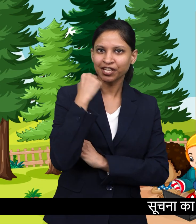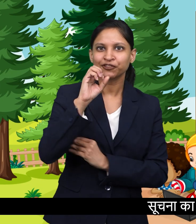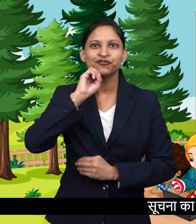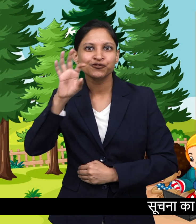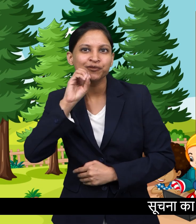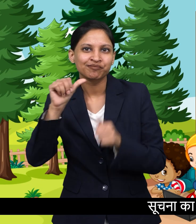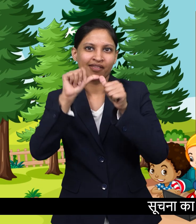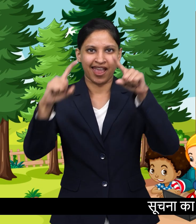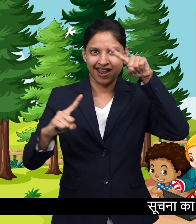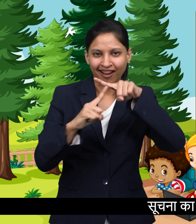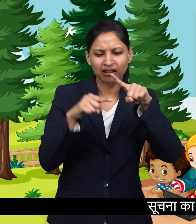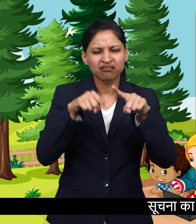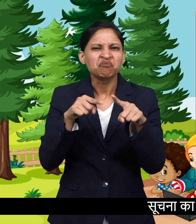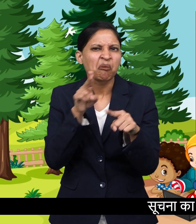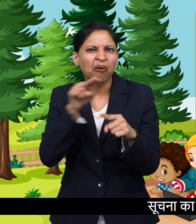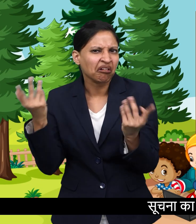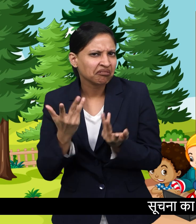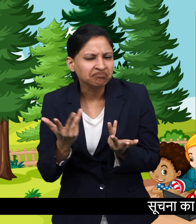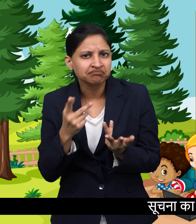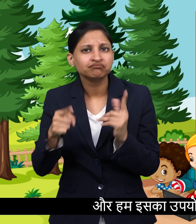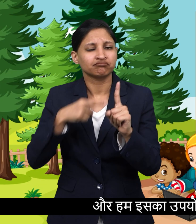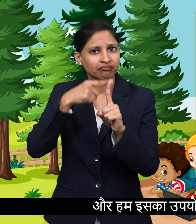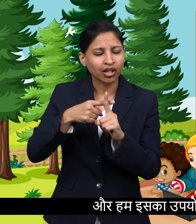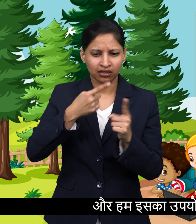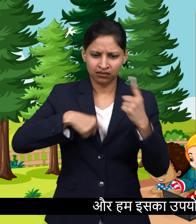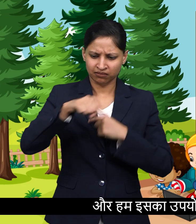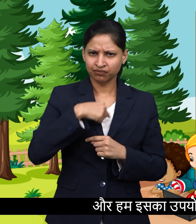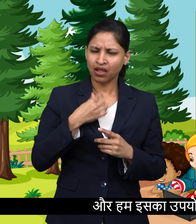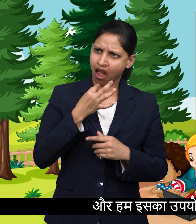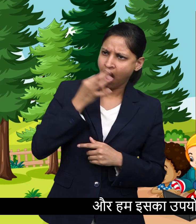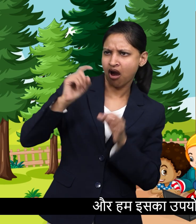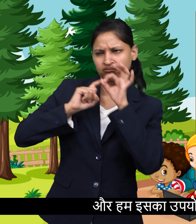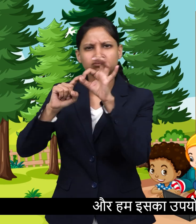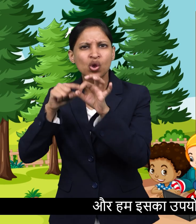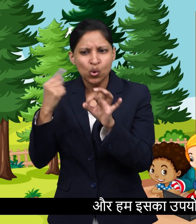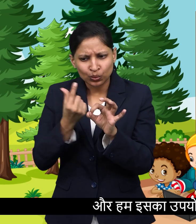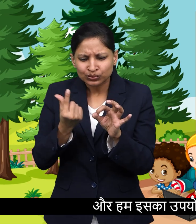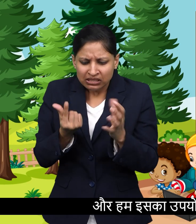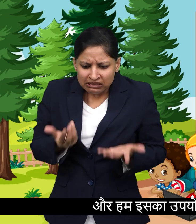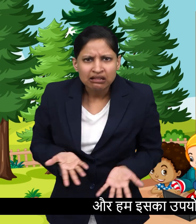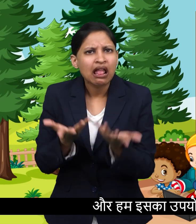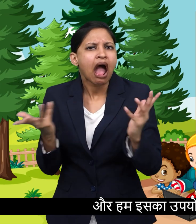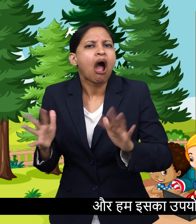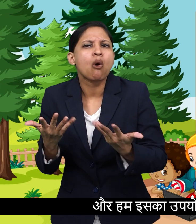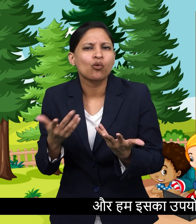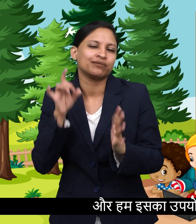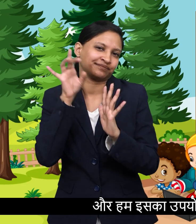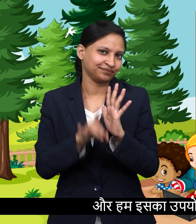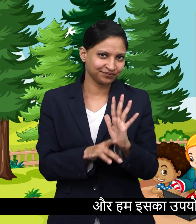सूचना का अधिकार अधिनियम क्या है और हम इसका उपयोग प्रश्न पूछने के लिए कैसे कर सकते हैं।